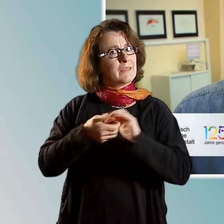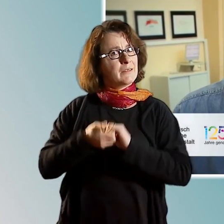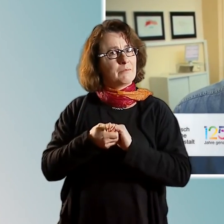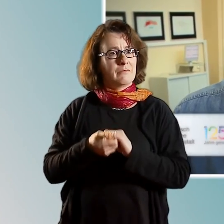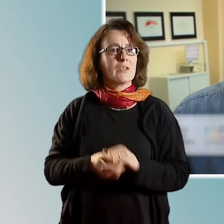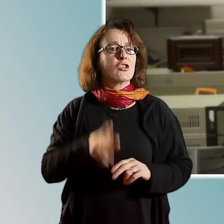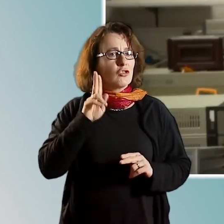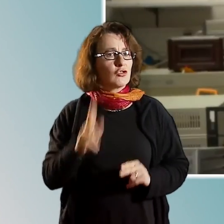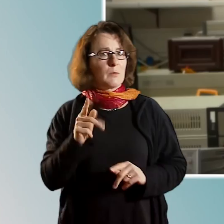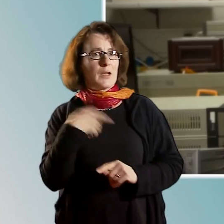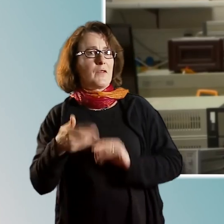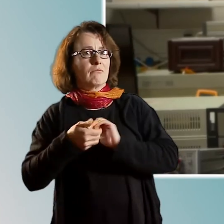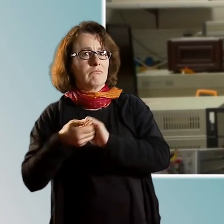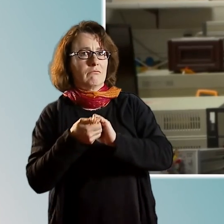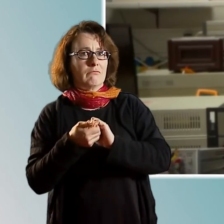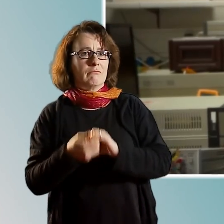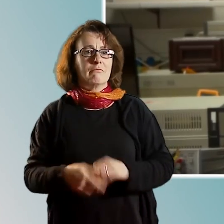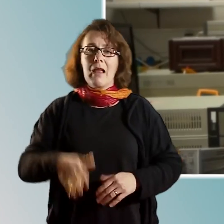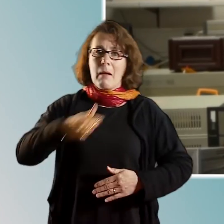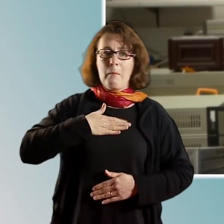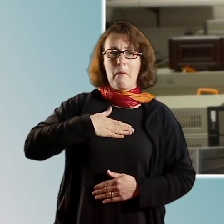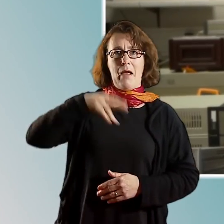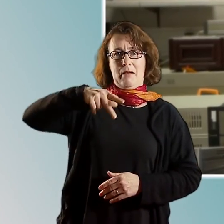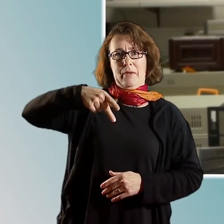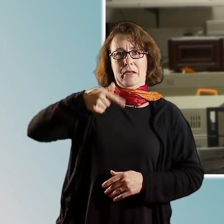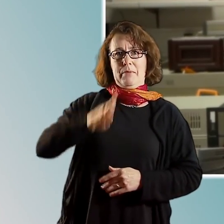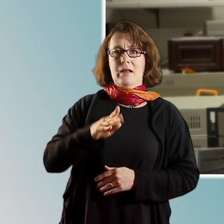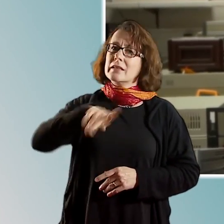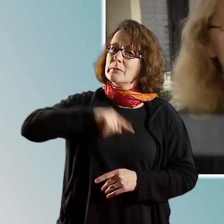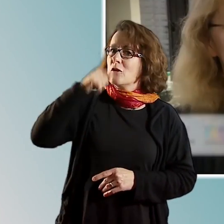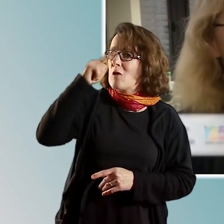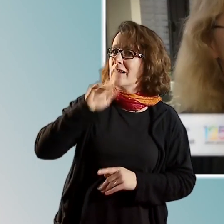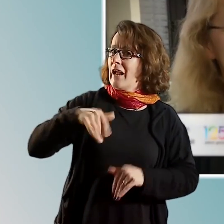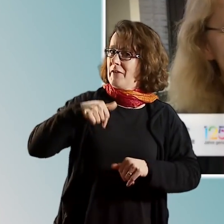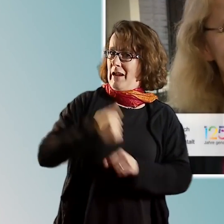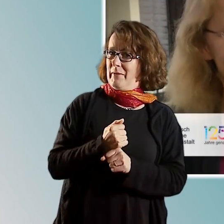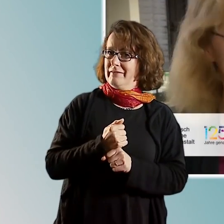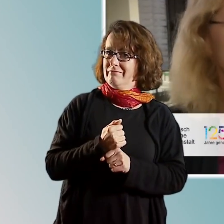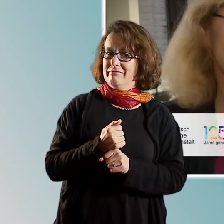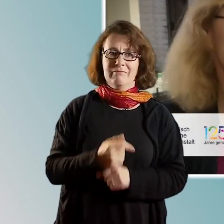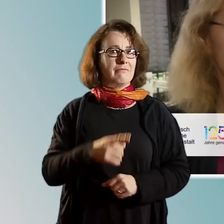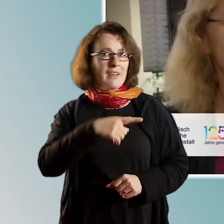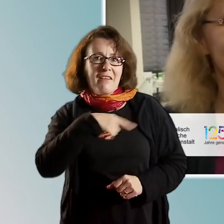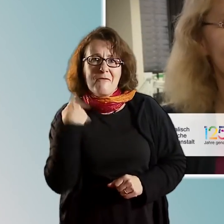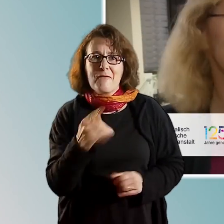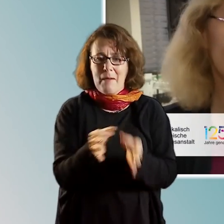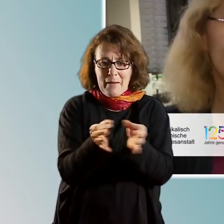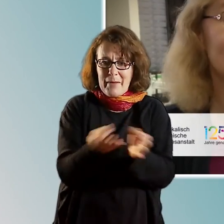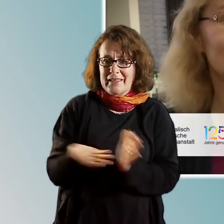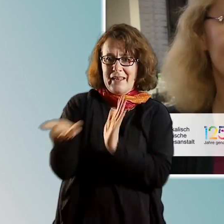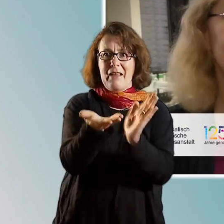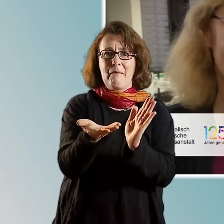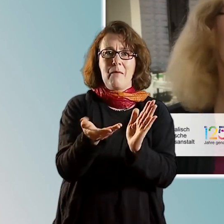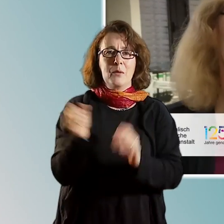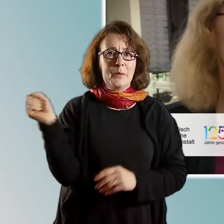alle an einem Strang. Für mich ist das meine PTB. Ich bin stolz, hier arbeiten zu können. Wir sind diejenigen, die sagen, was Phase ist, und das finde